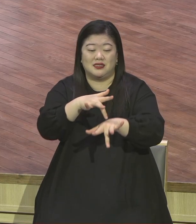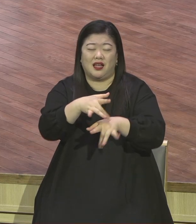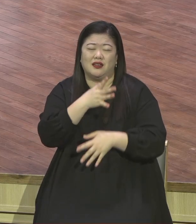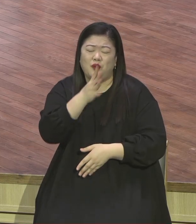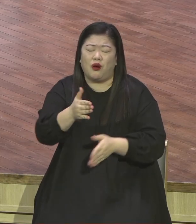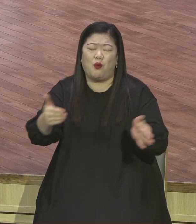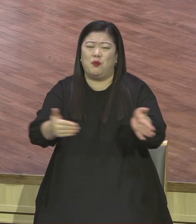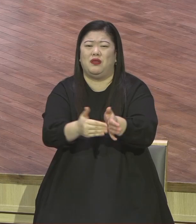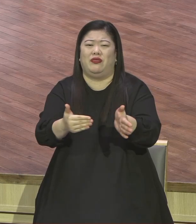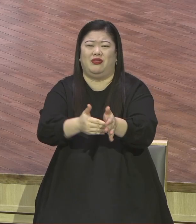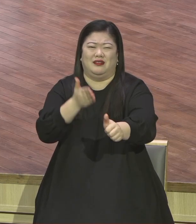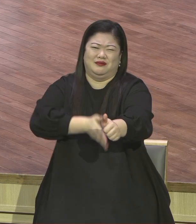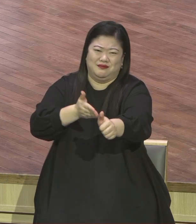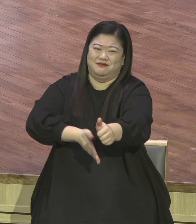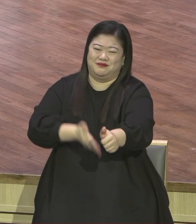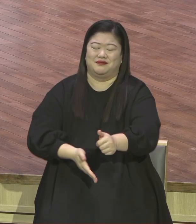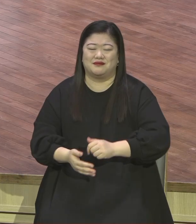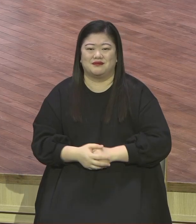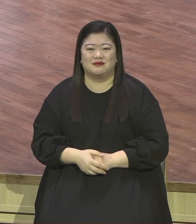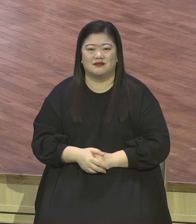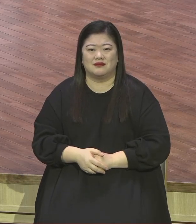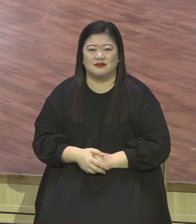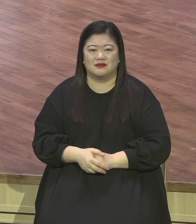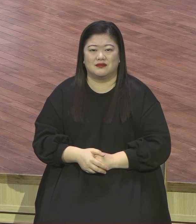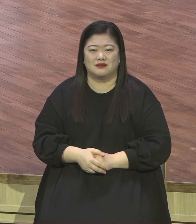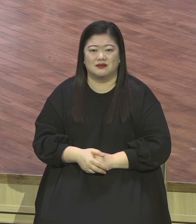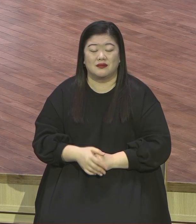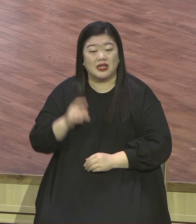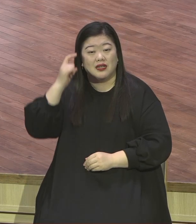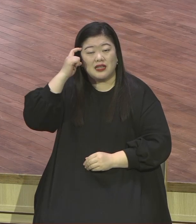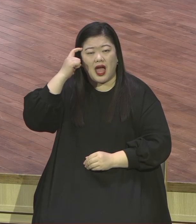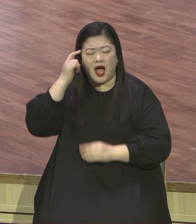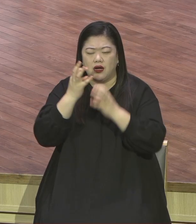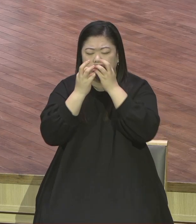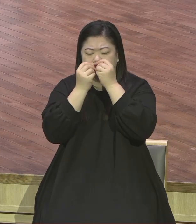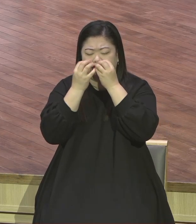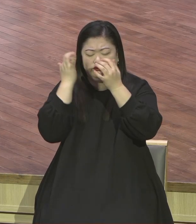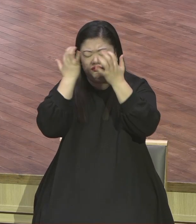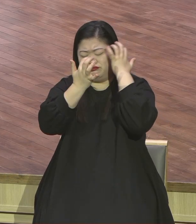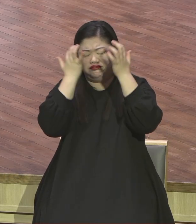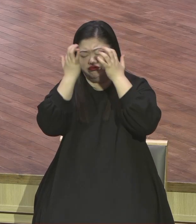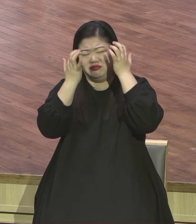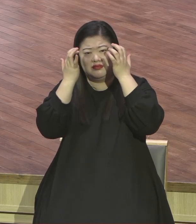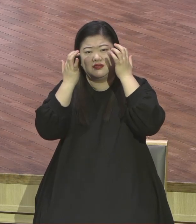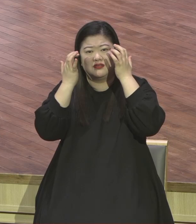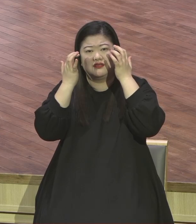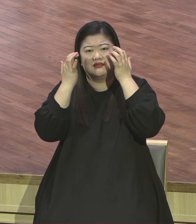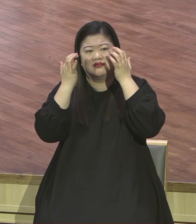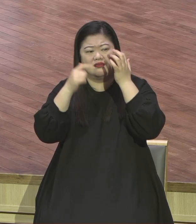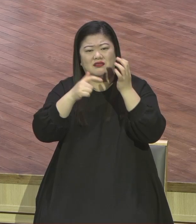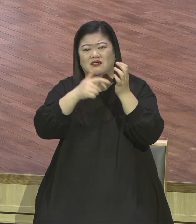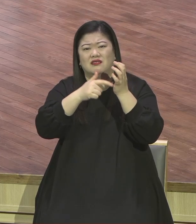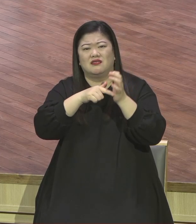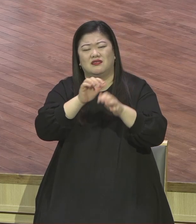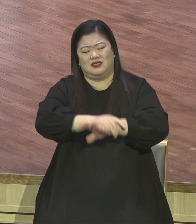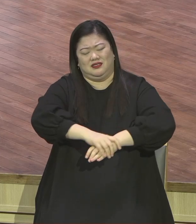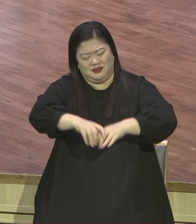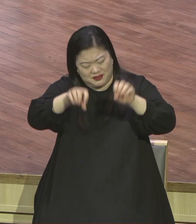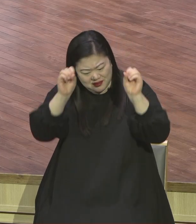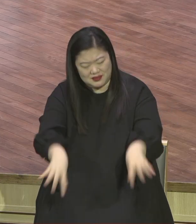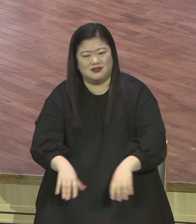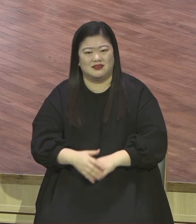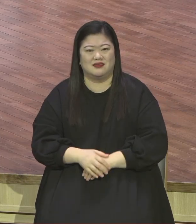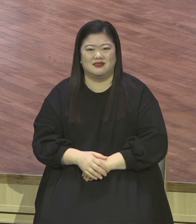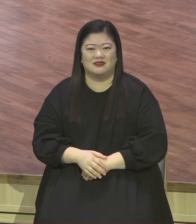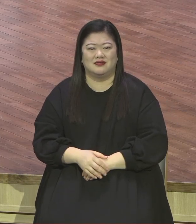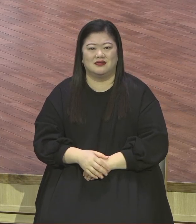너무 쓸데없는 생각이 많아 쓸데없는 생각 아무 의미도 없는 생각 그 복잡하게